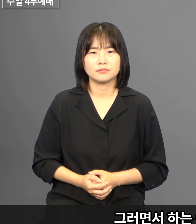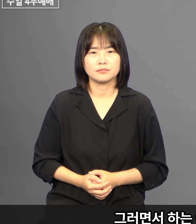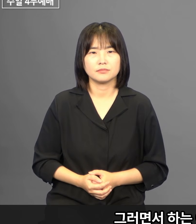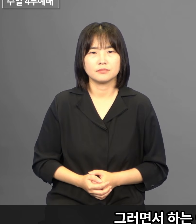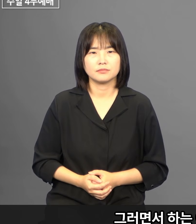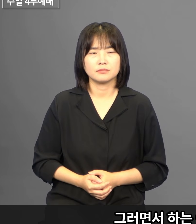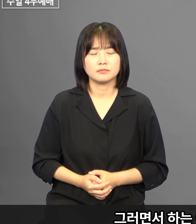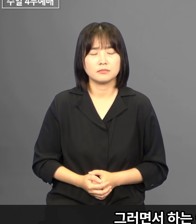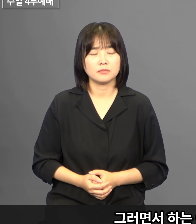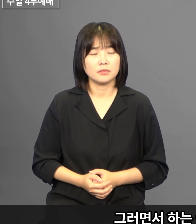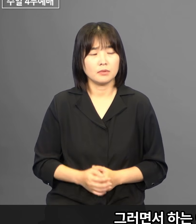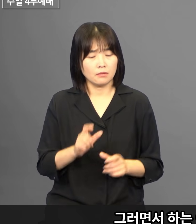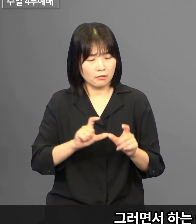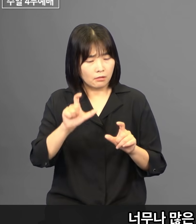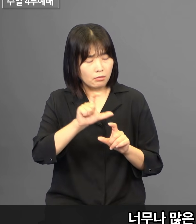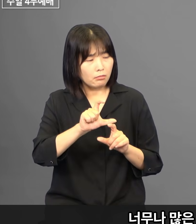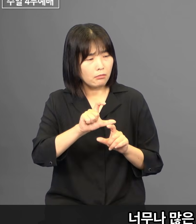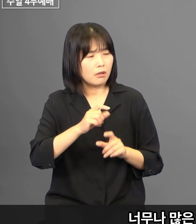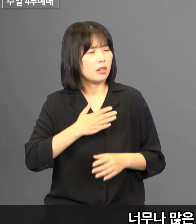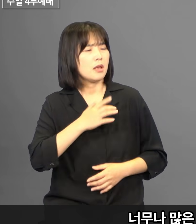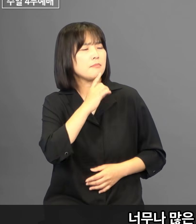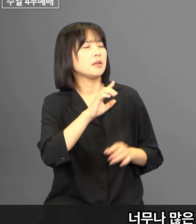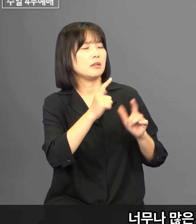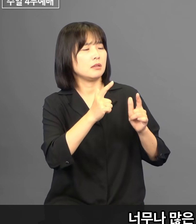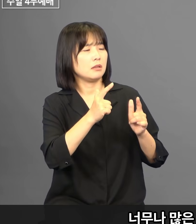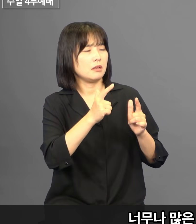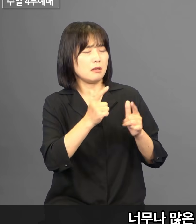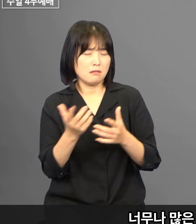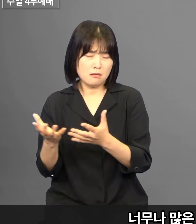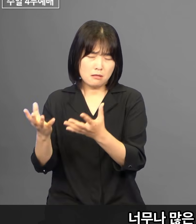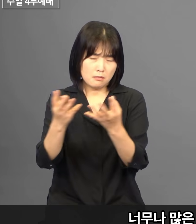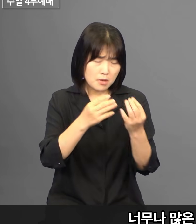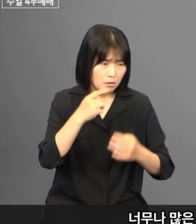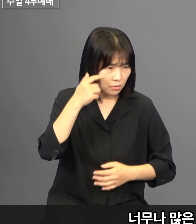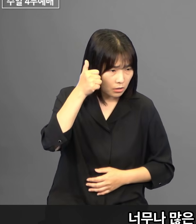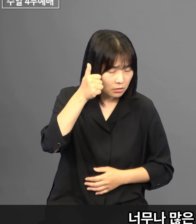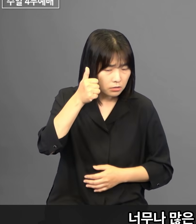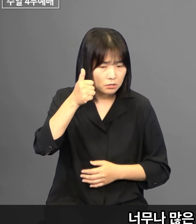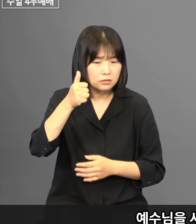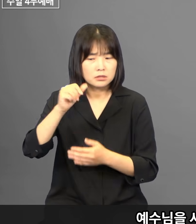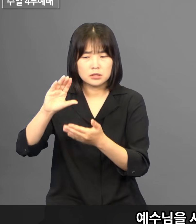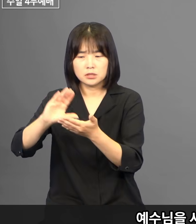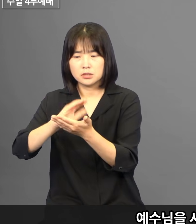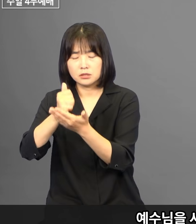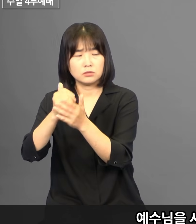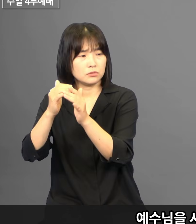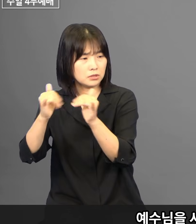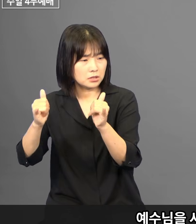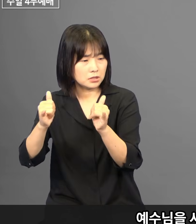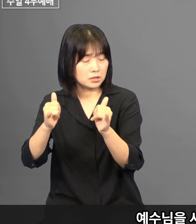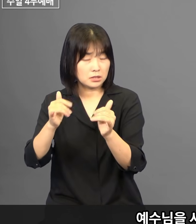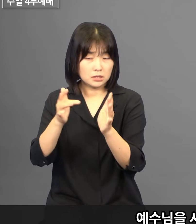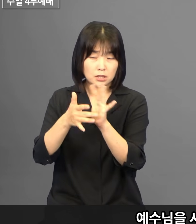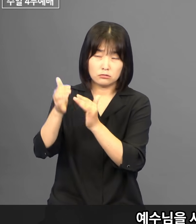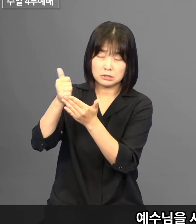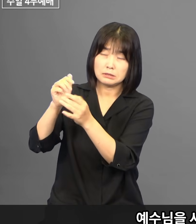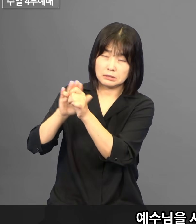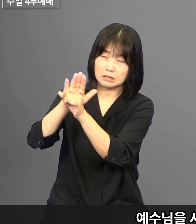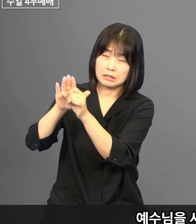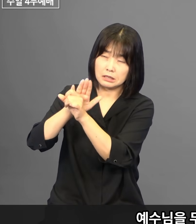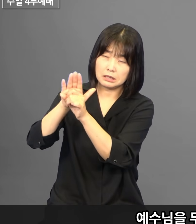나만 아니에요. 너무나 많은 목사님들과 교인들이 예수님을 사랑한다고